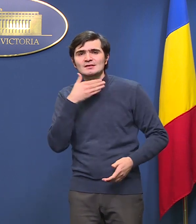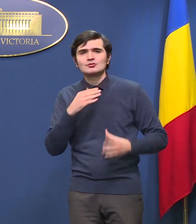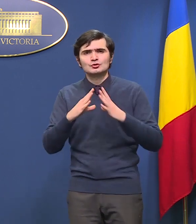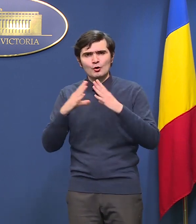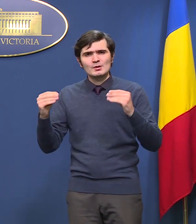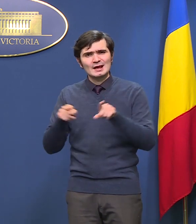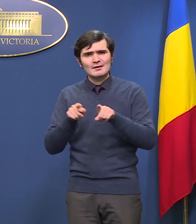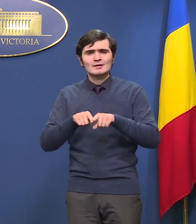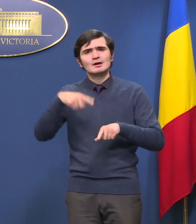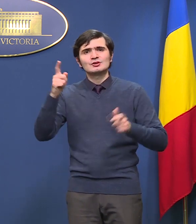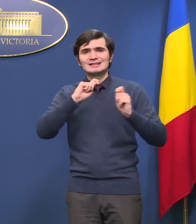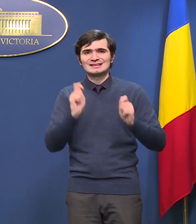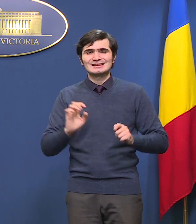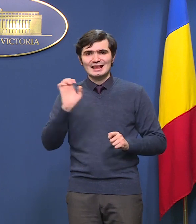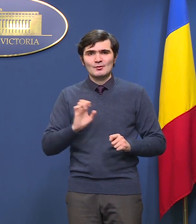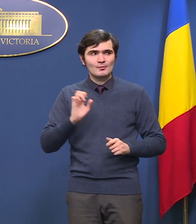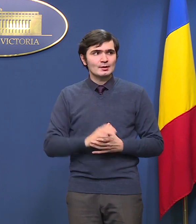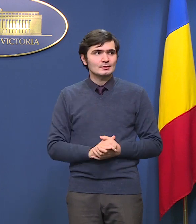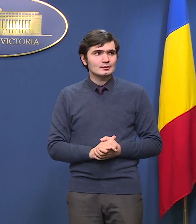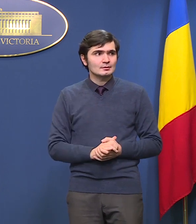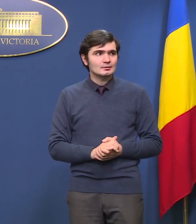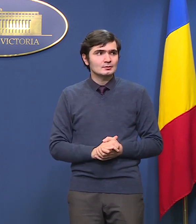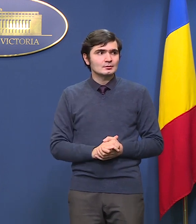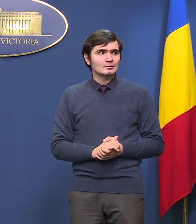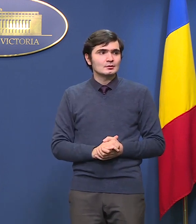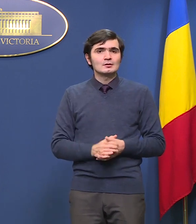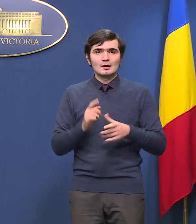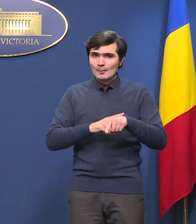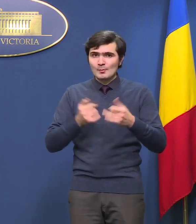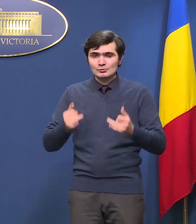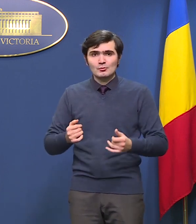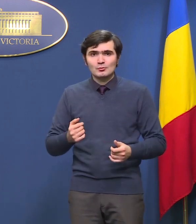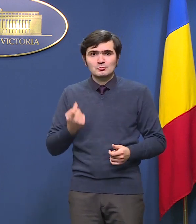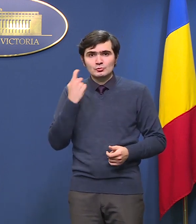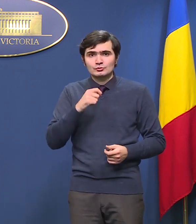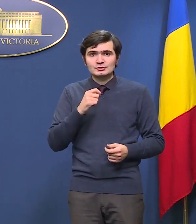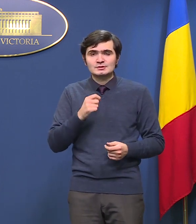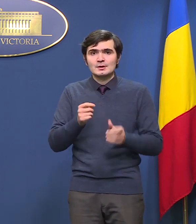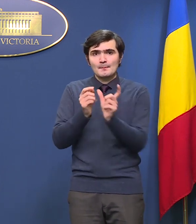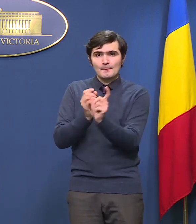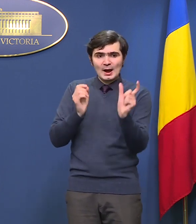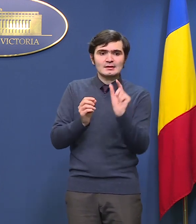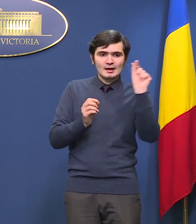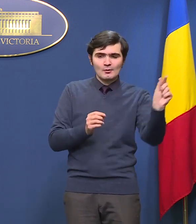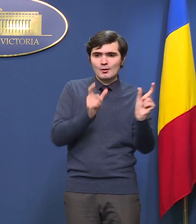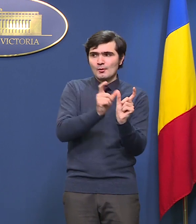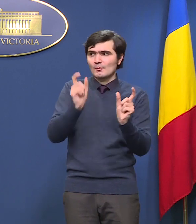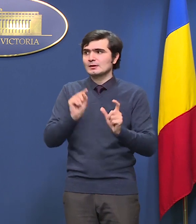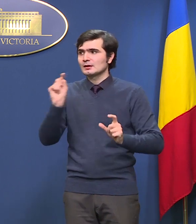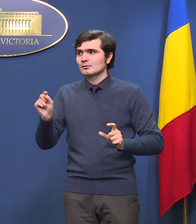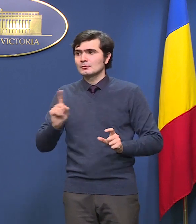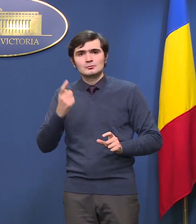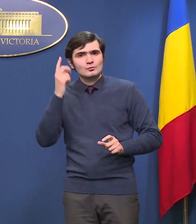țări europene. Dar nu sunteți pregătiți în momentul ăsta să spuneți o parte din sumă merge acolo, o parte din sumă merge în alt